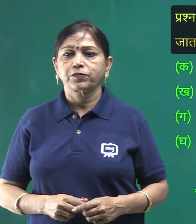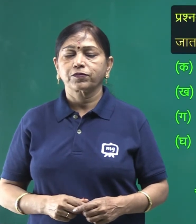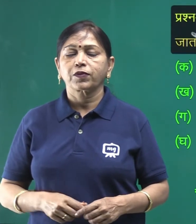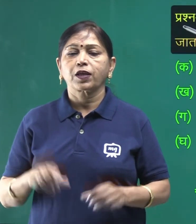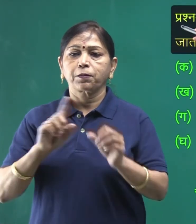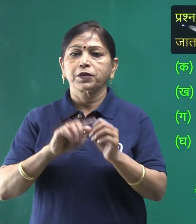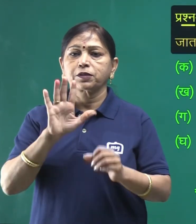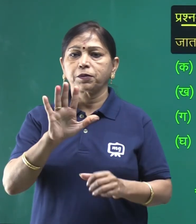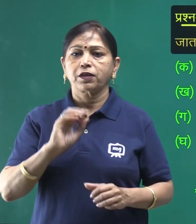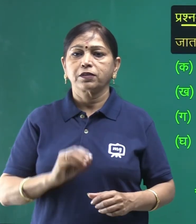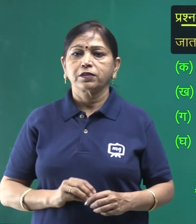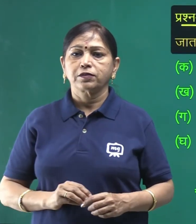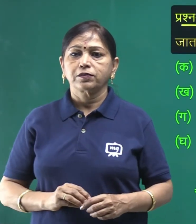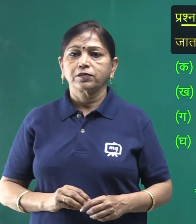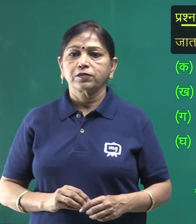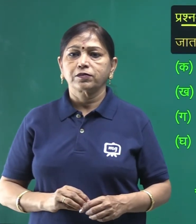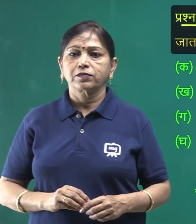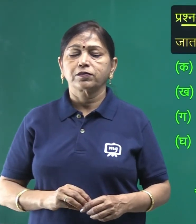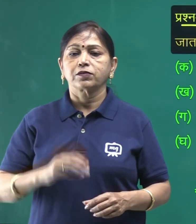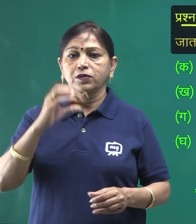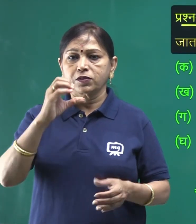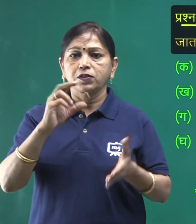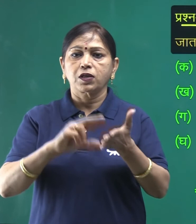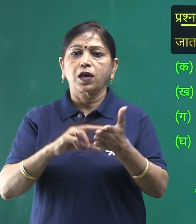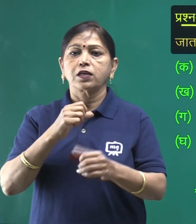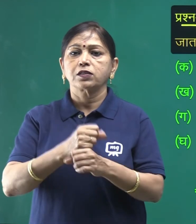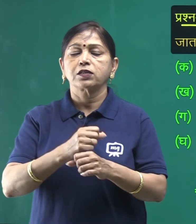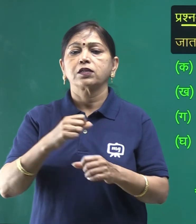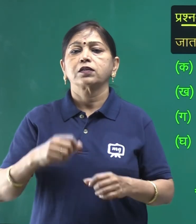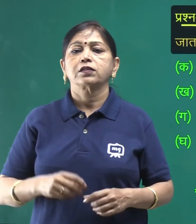प्रश्न 5 CNG का